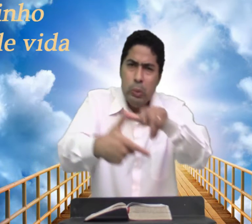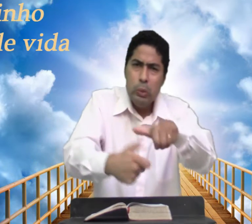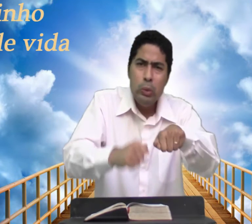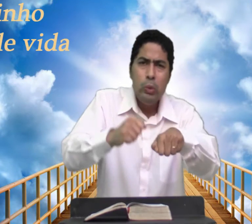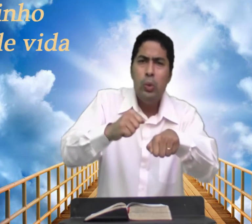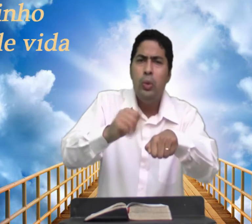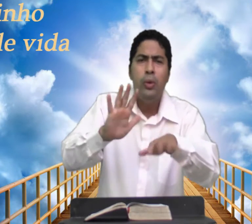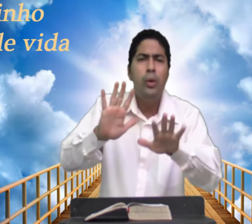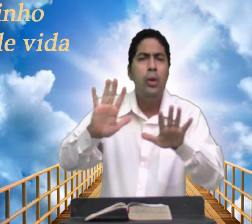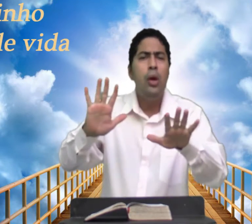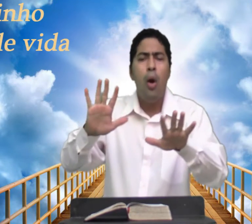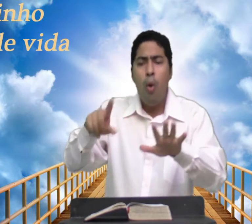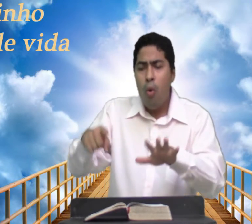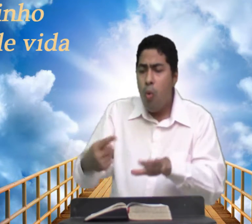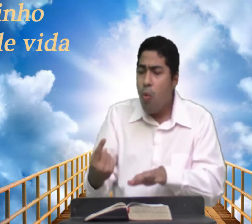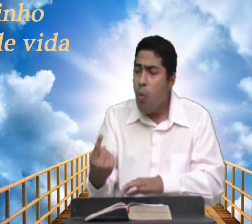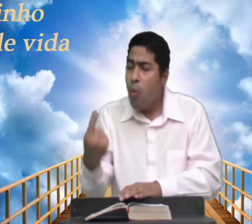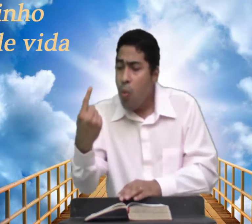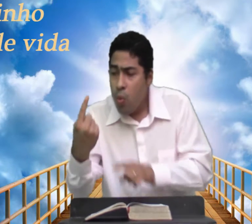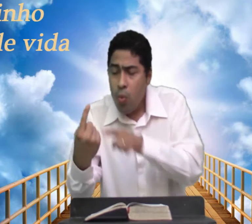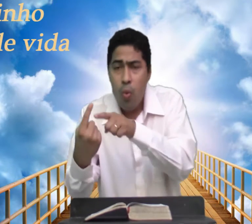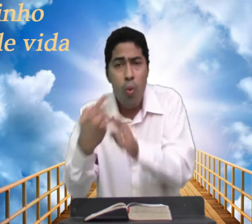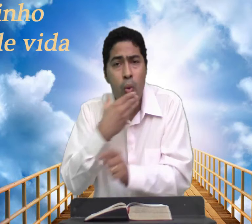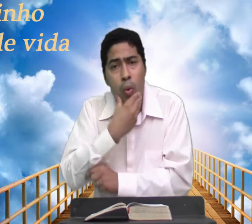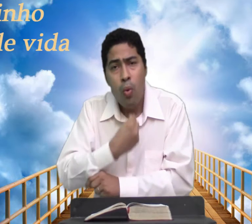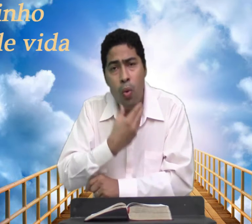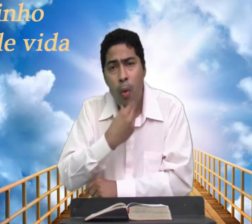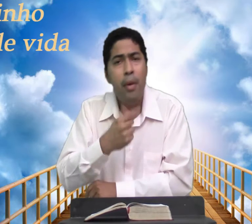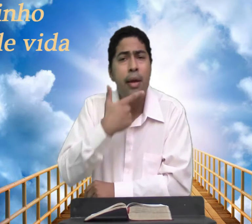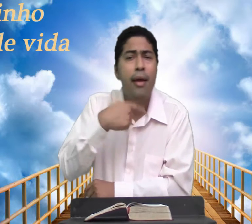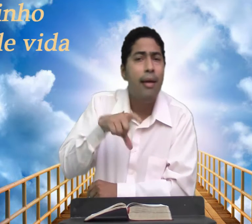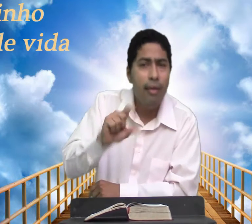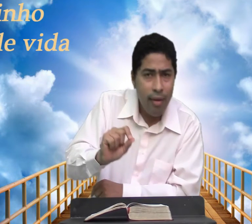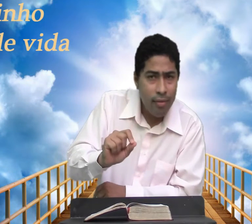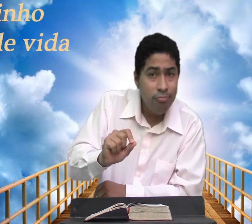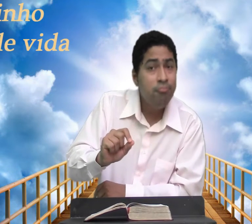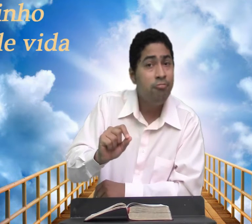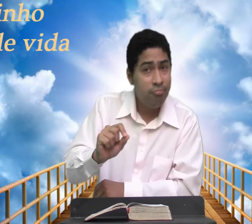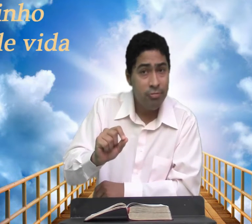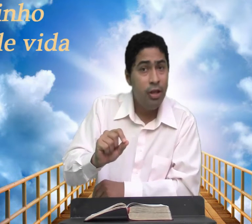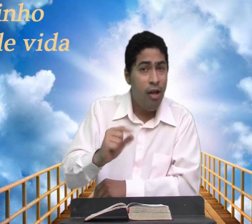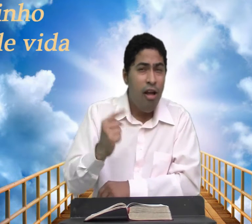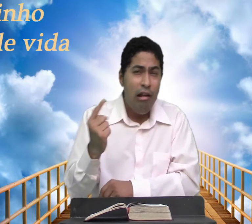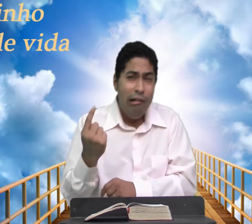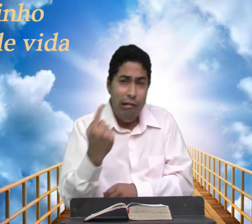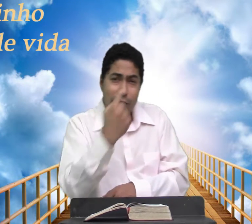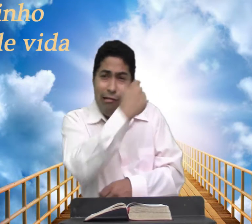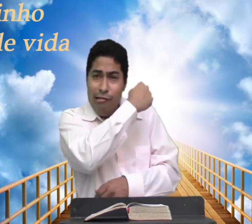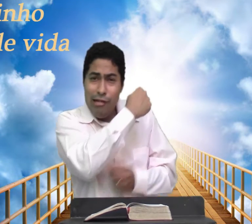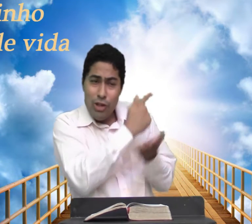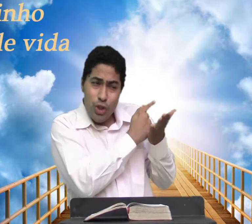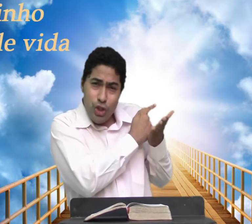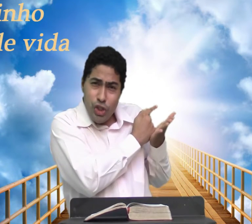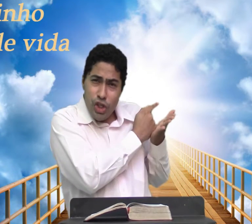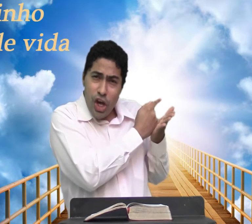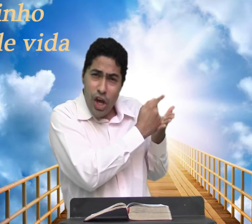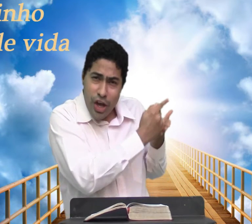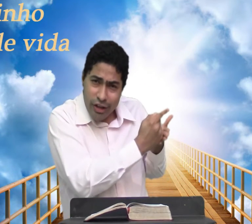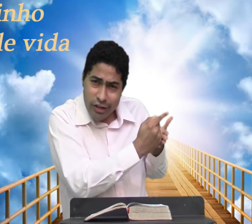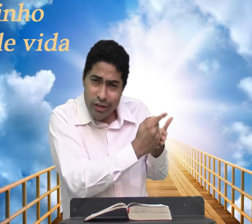iniciou-se no mundo, como o pecado iniciou-se no mundo, que foi através de um único homem. Quem é este homem? É esse que nós estamos estudando